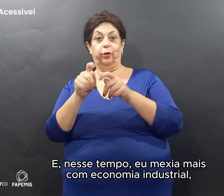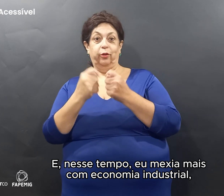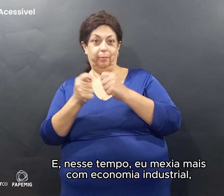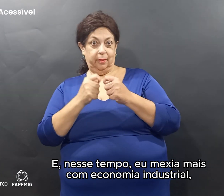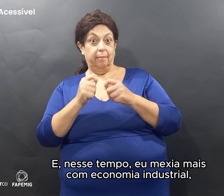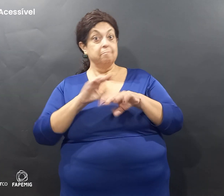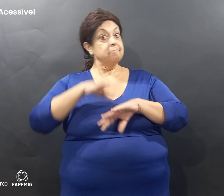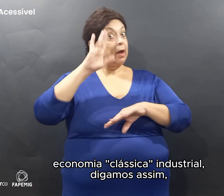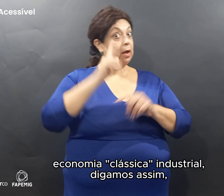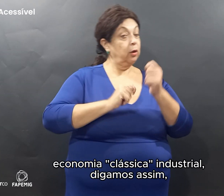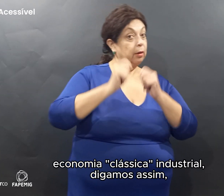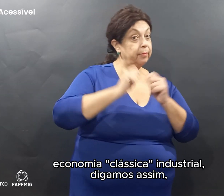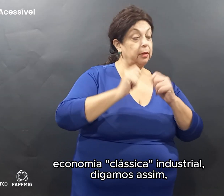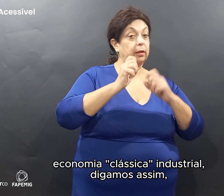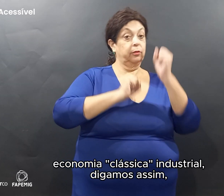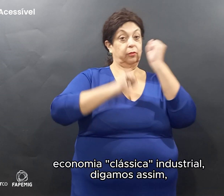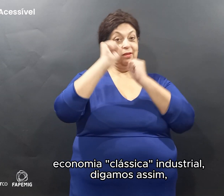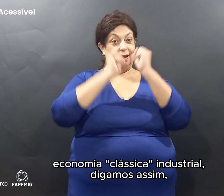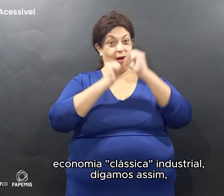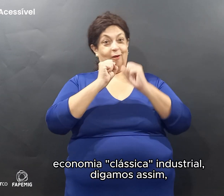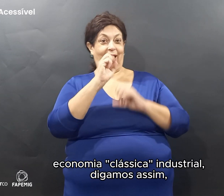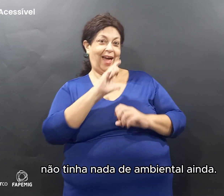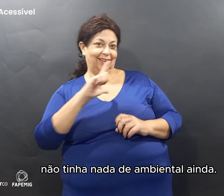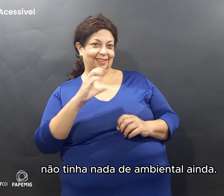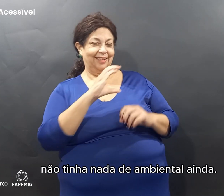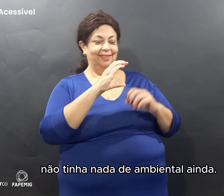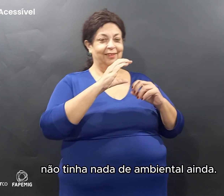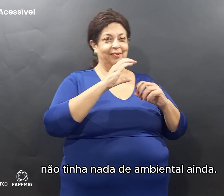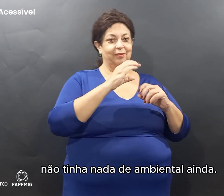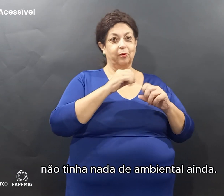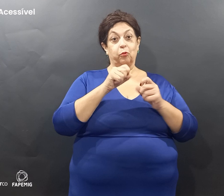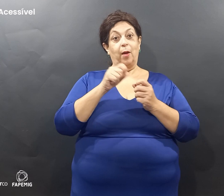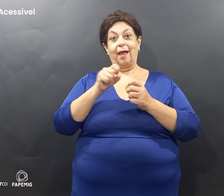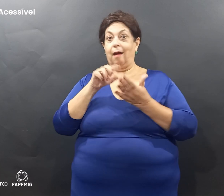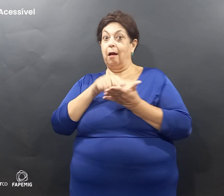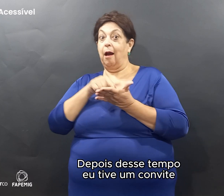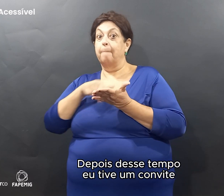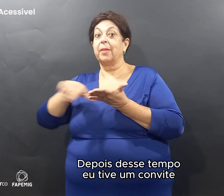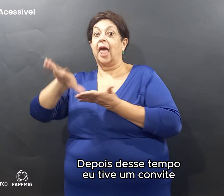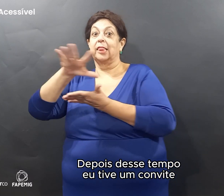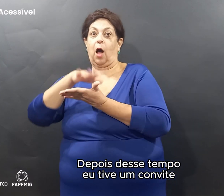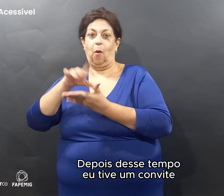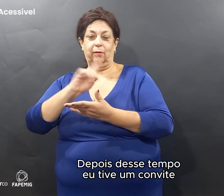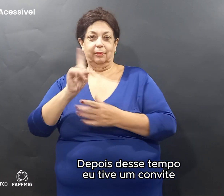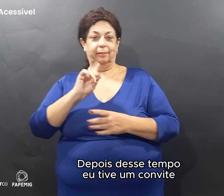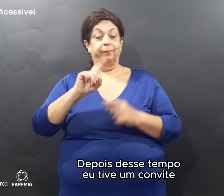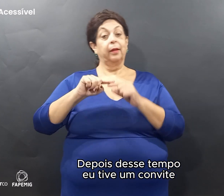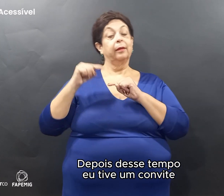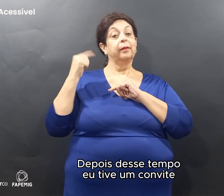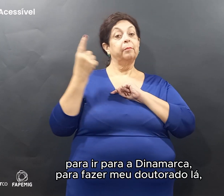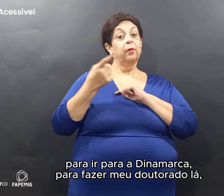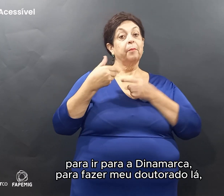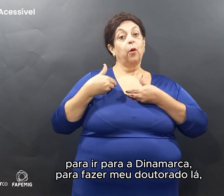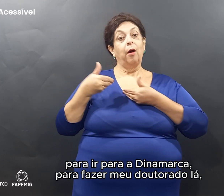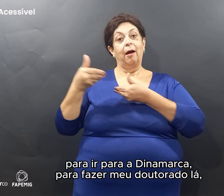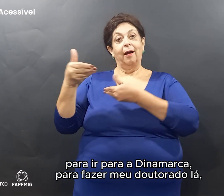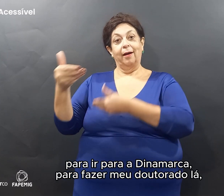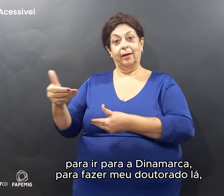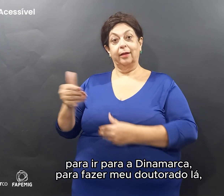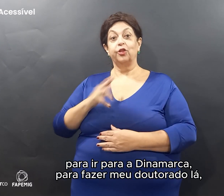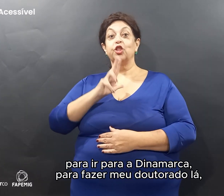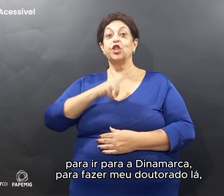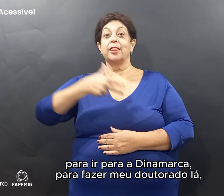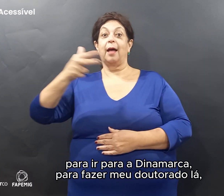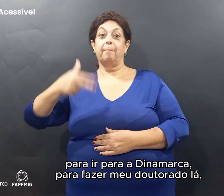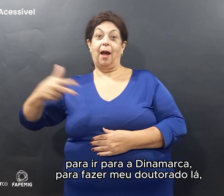economia industrial, né, economia clássica industrial, digamos assim, não tinha nada de ambiental ainda. Depois desse tempo eu tive um convite para ir para a